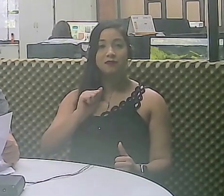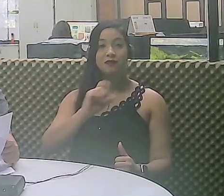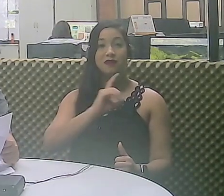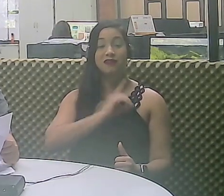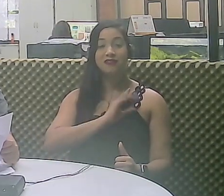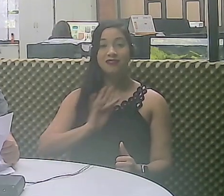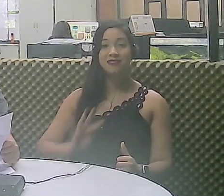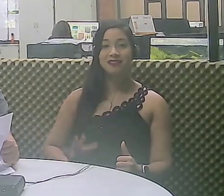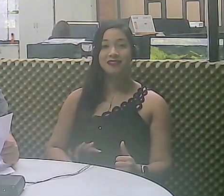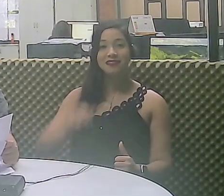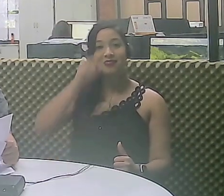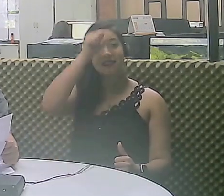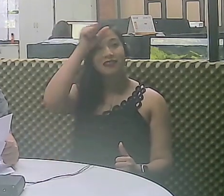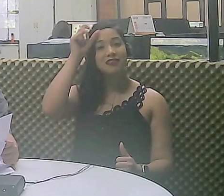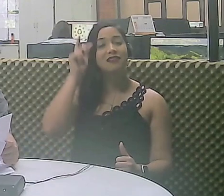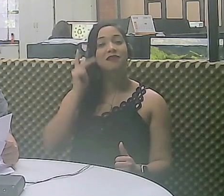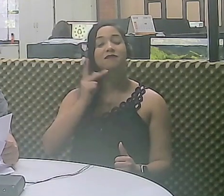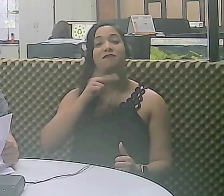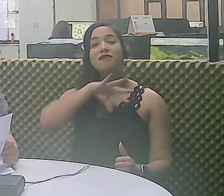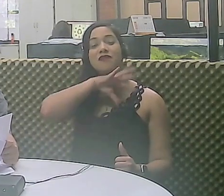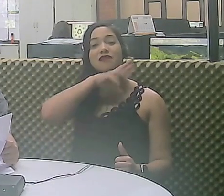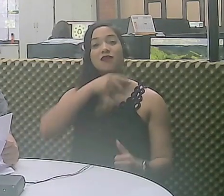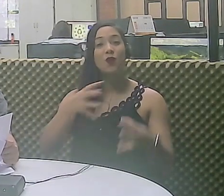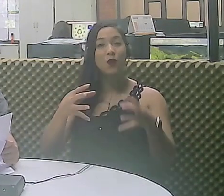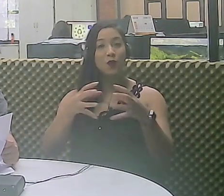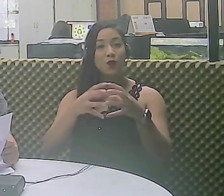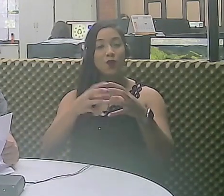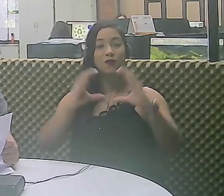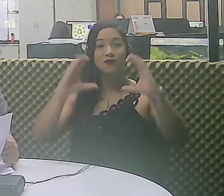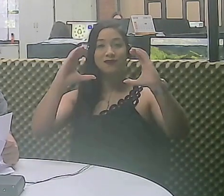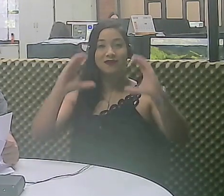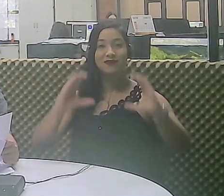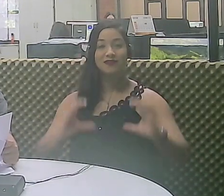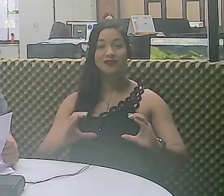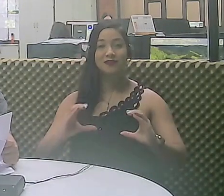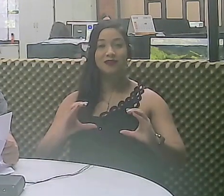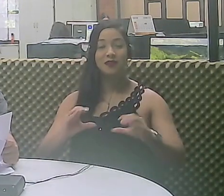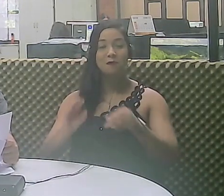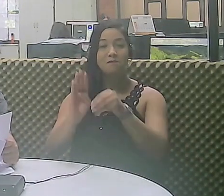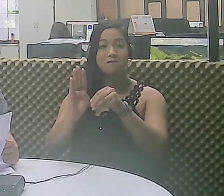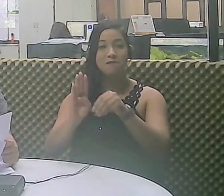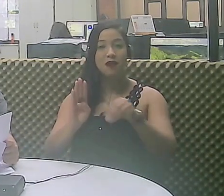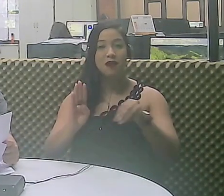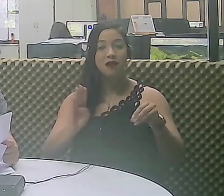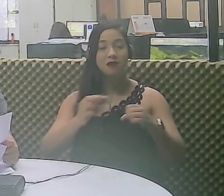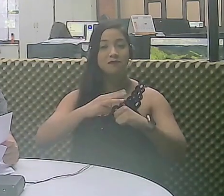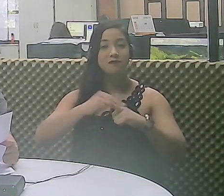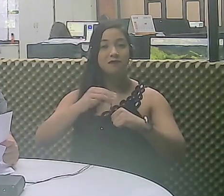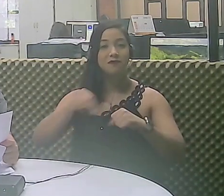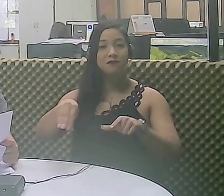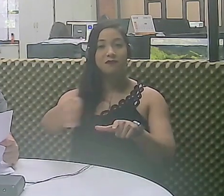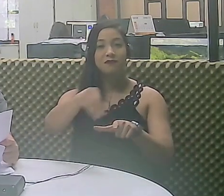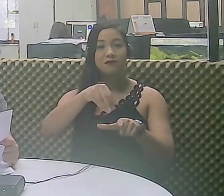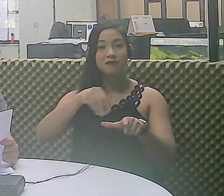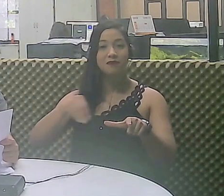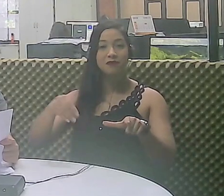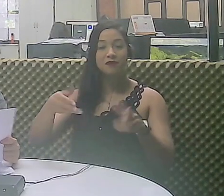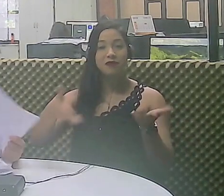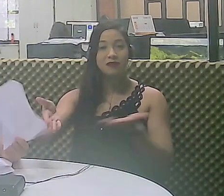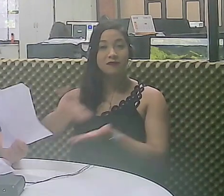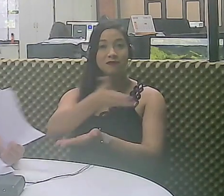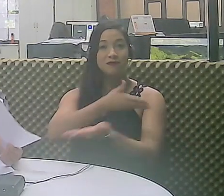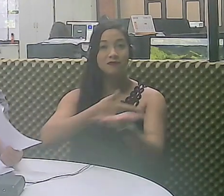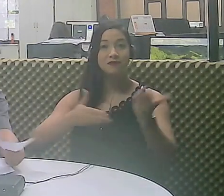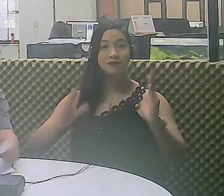federal Ana Paula Leão também integra o grupo como coordenadora de remineralizadores de solo e intermediou a